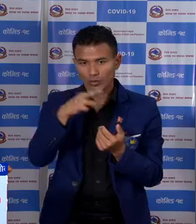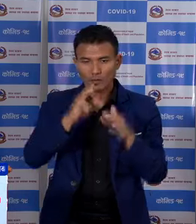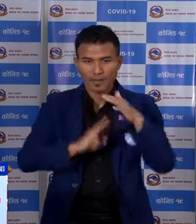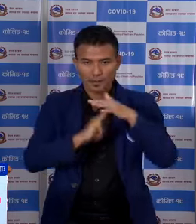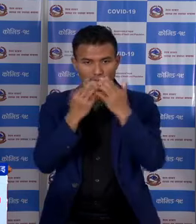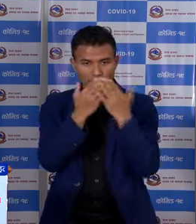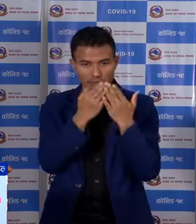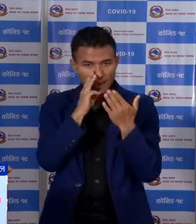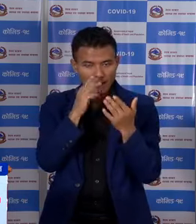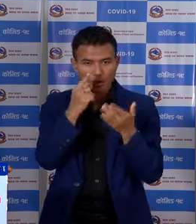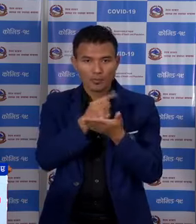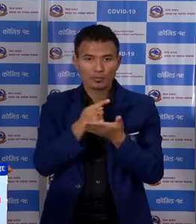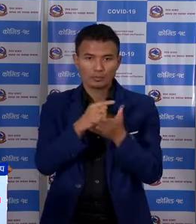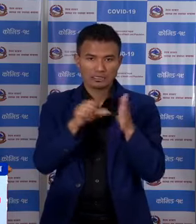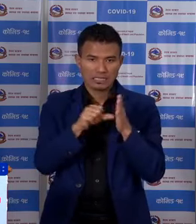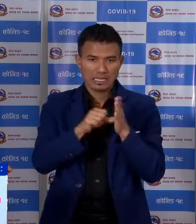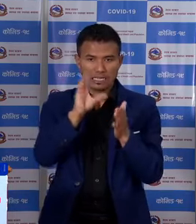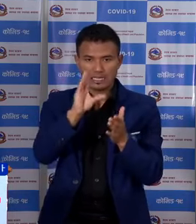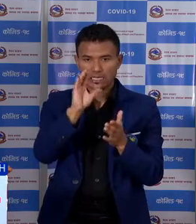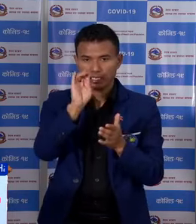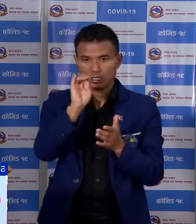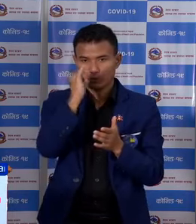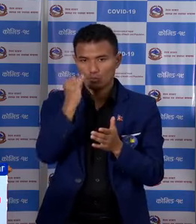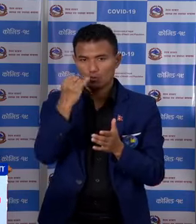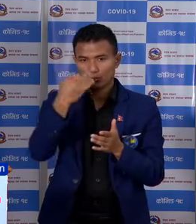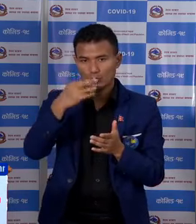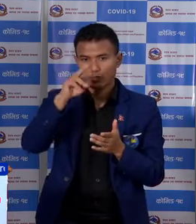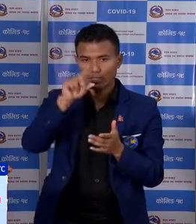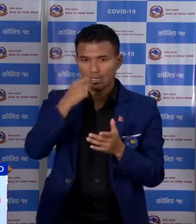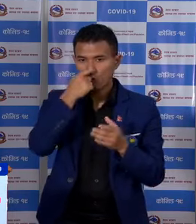જિલાકો એસો દારા ગાં પાલી